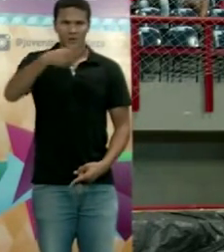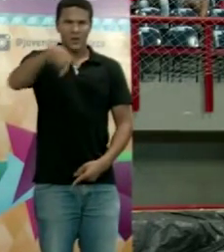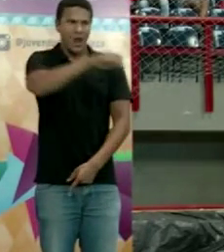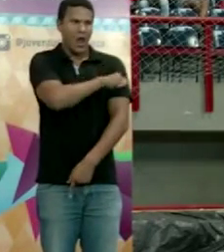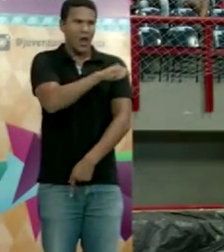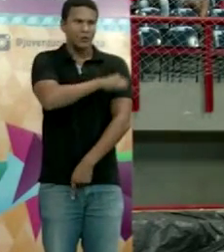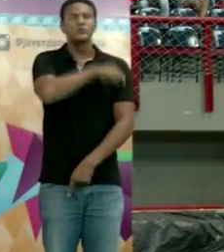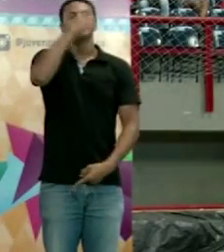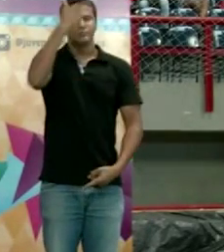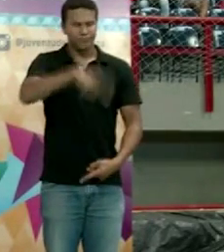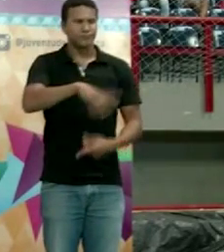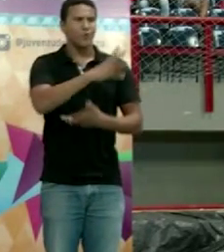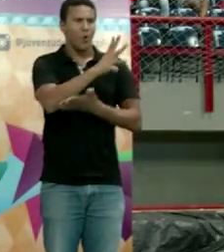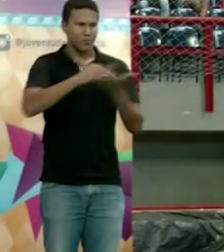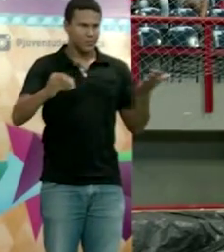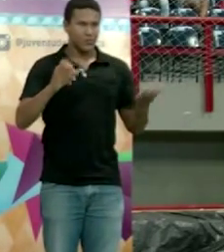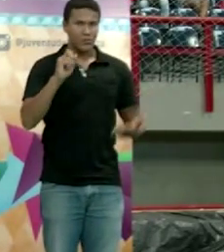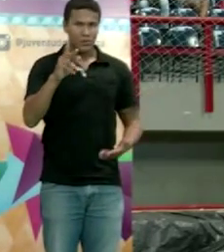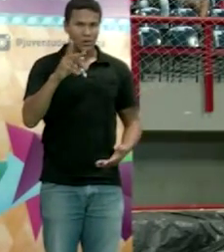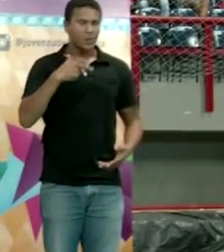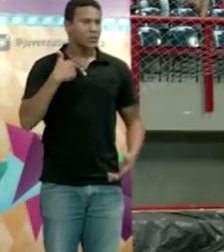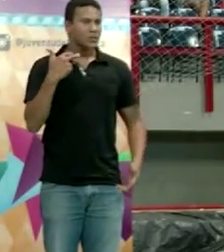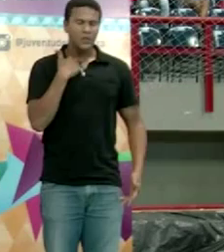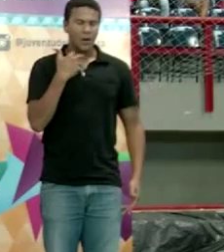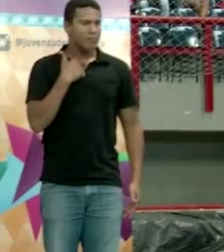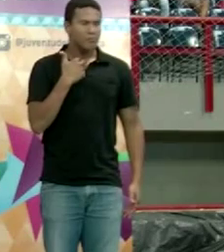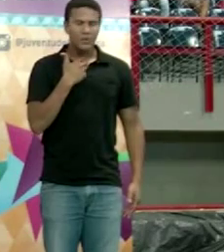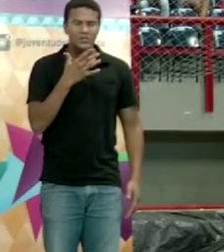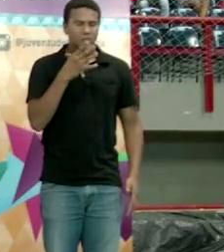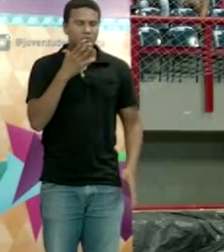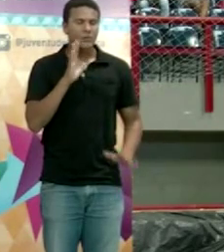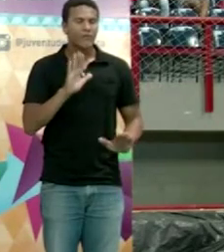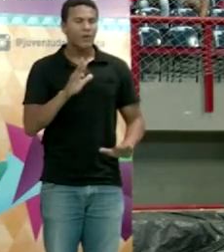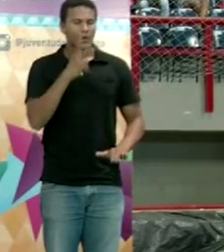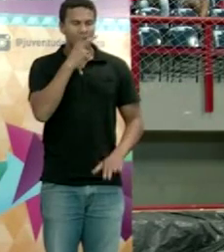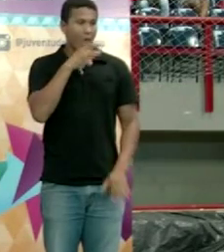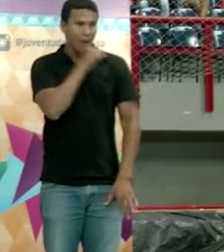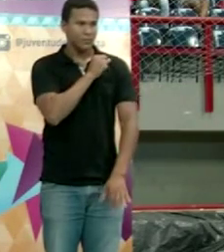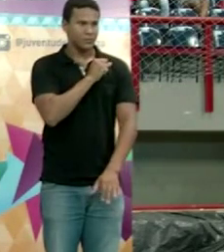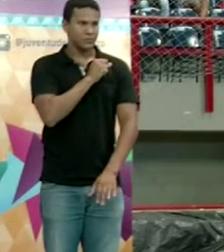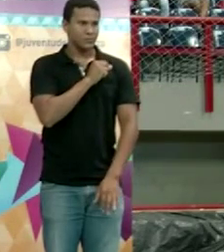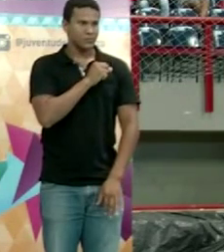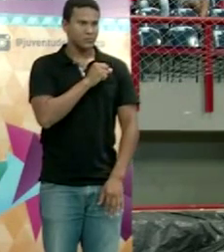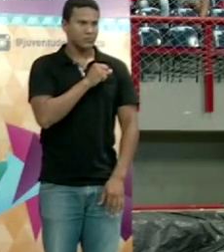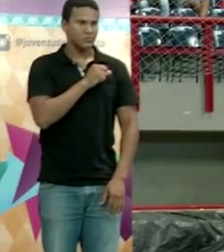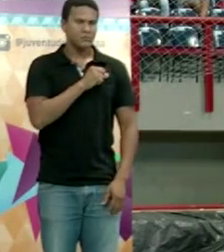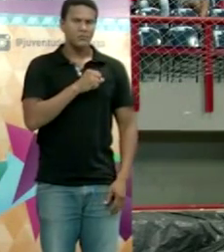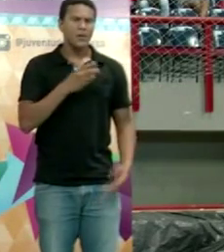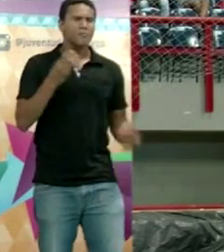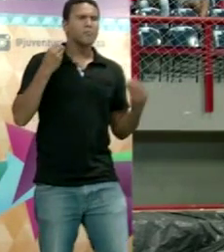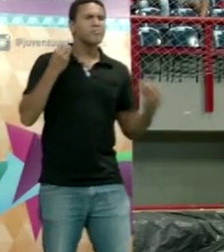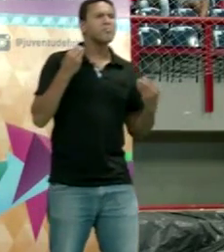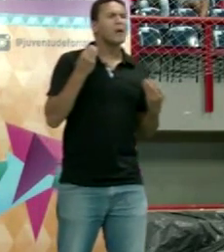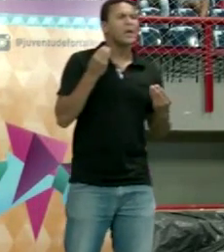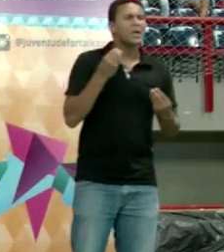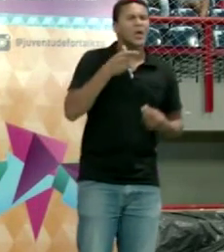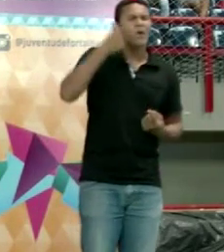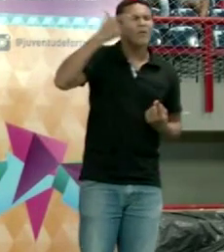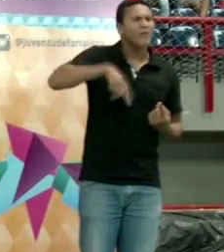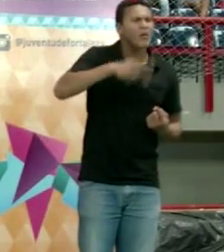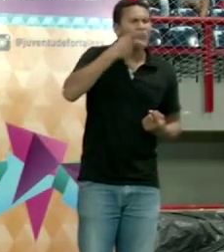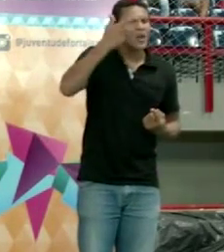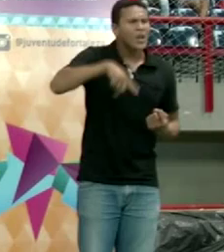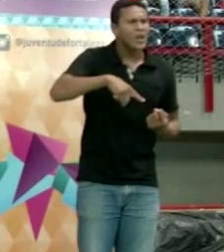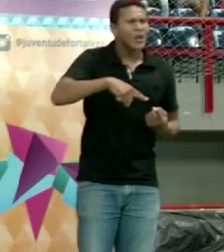informação. E não pode ser devagar, tem que ser rápido. Para que repetir? Para gravar. Para